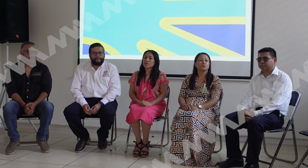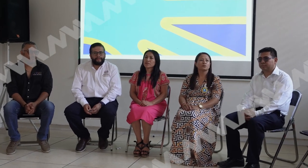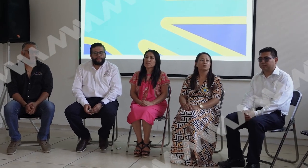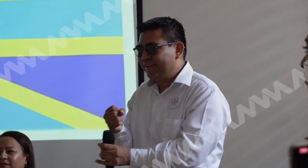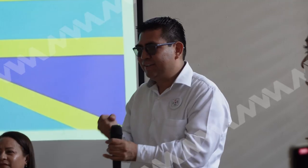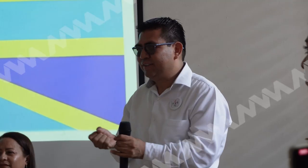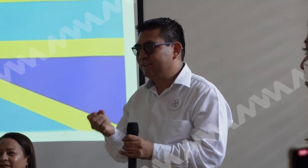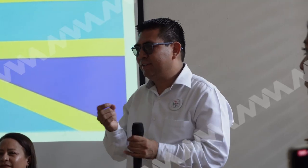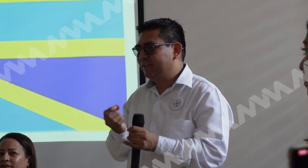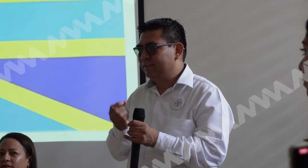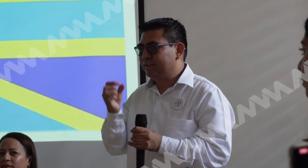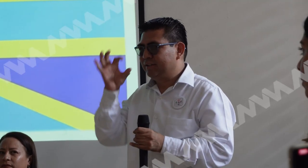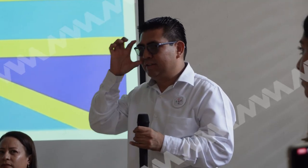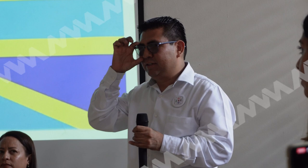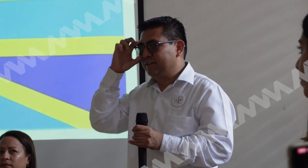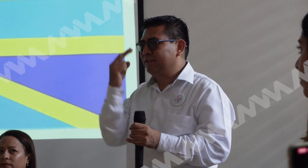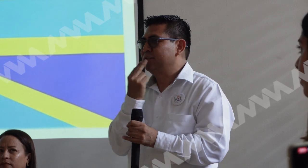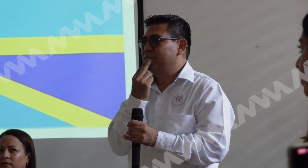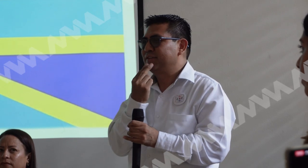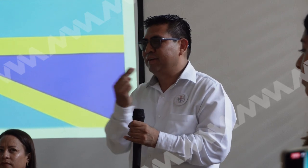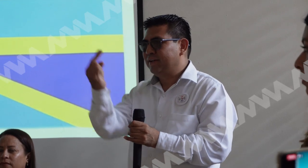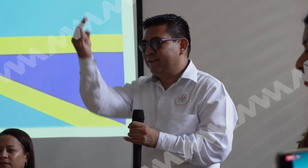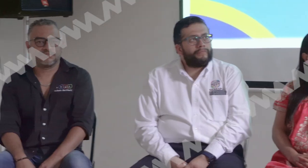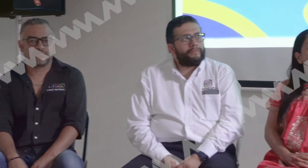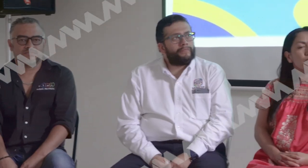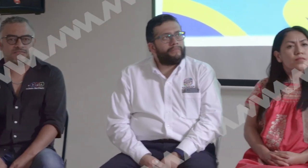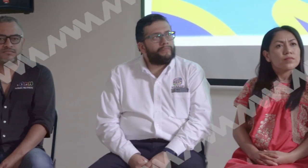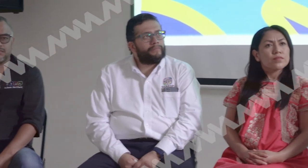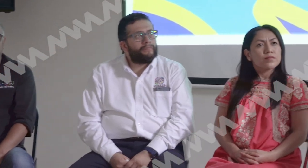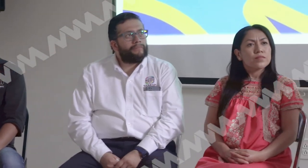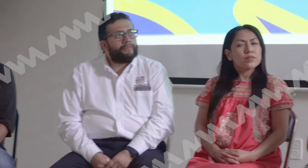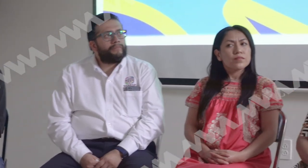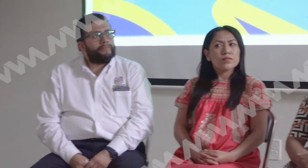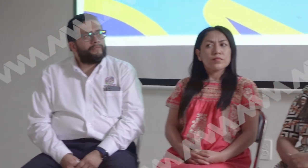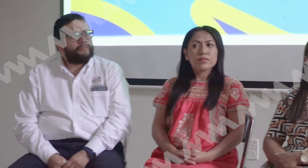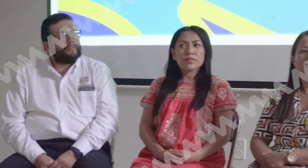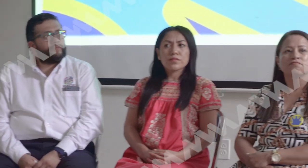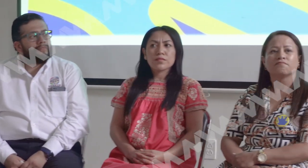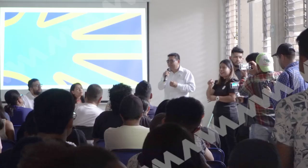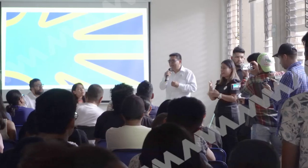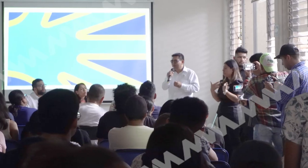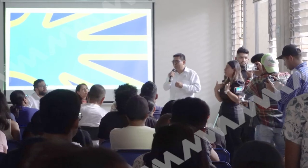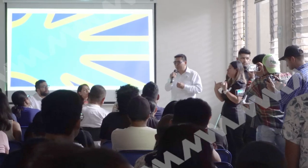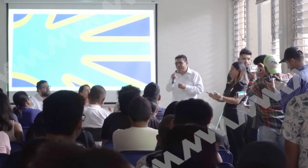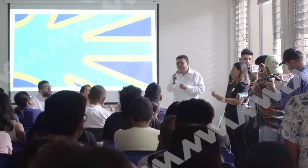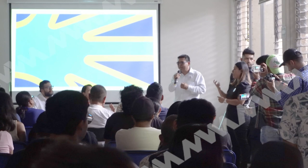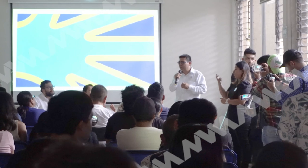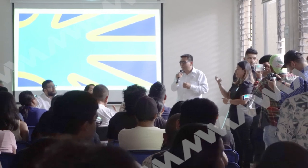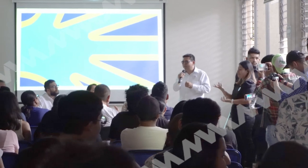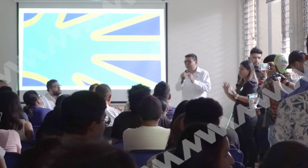colectivos y personas sordas y con alguna discapacidad, provenientes de diferentes municipios del estado de Oaxaca. En entrevista, la legisladora señaló